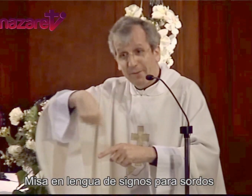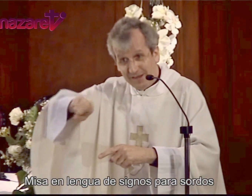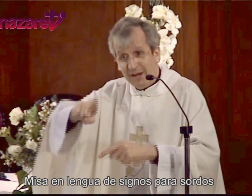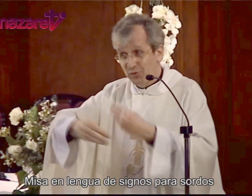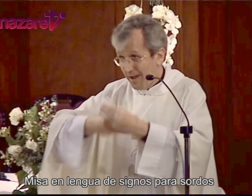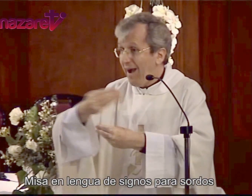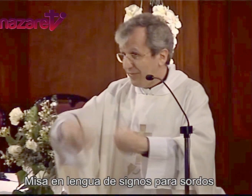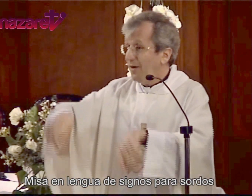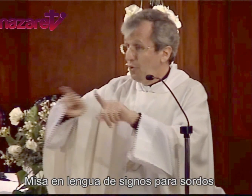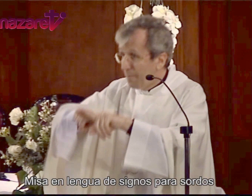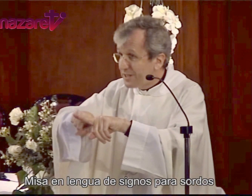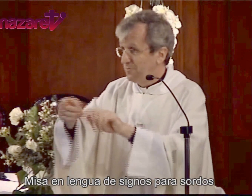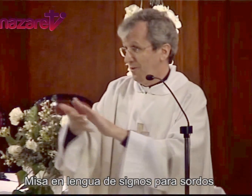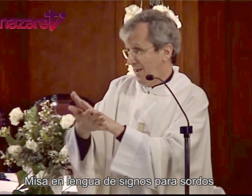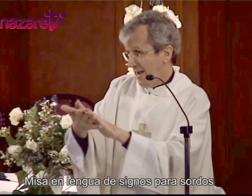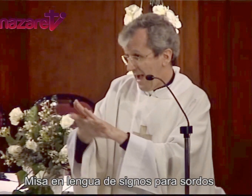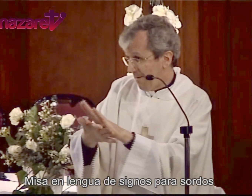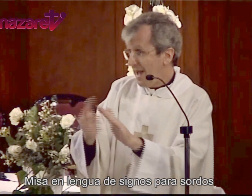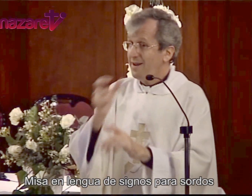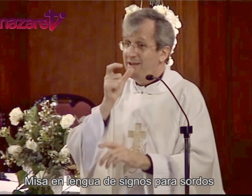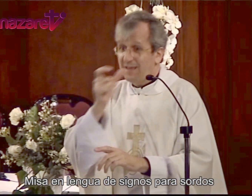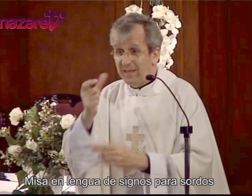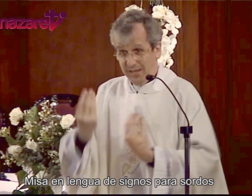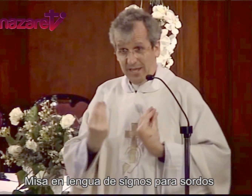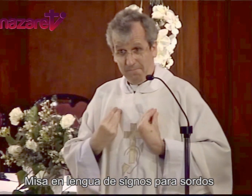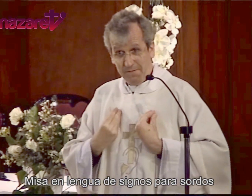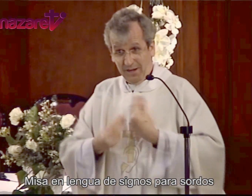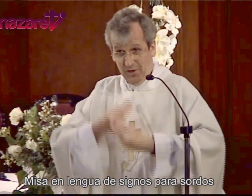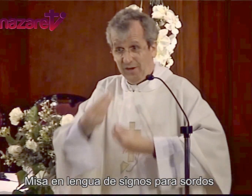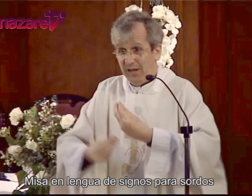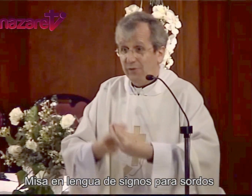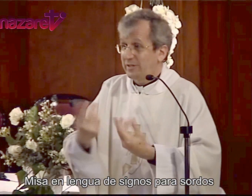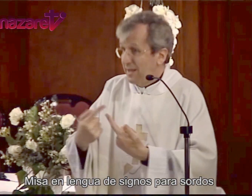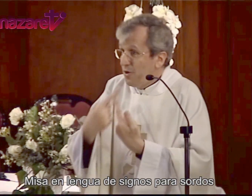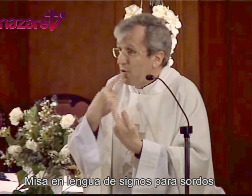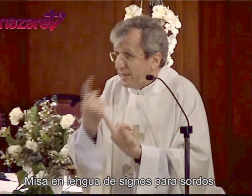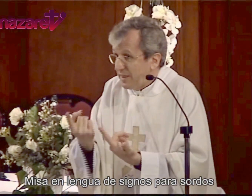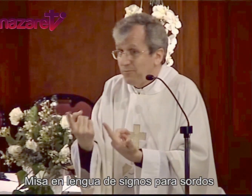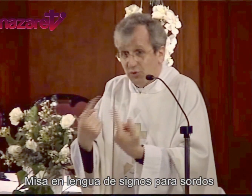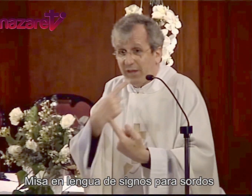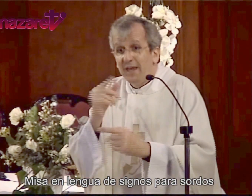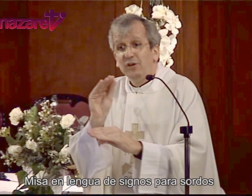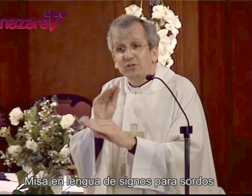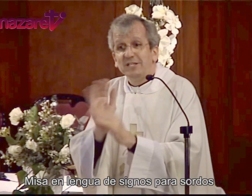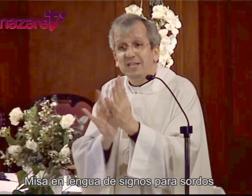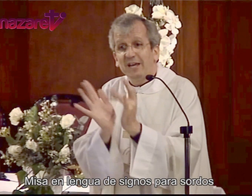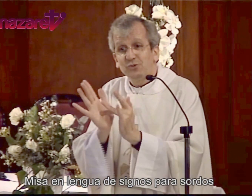aprendiéramos A hacer lo mismo Hablar Y vivir La cosa Lo que decimos Lo que nos enseña Jesús